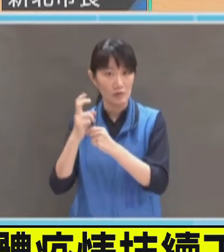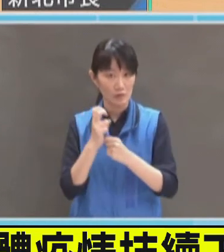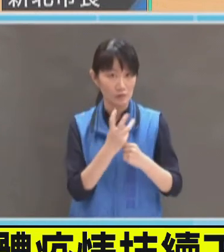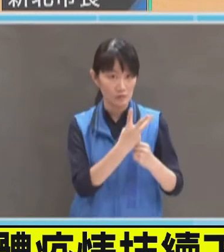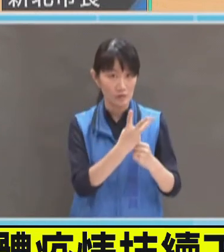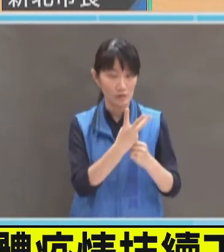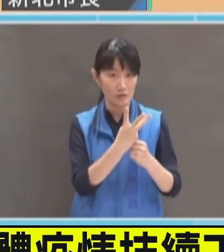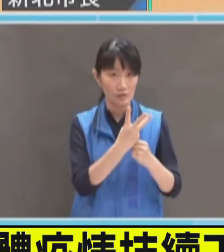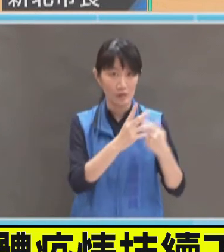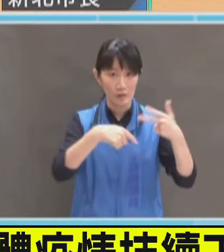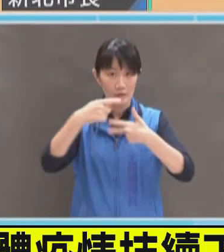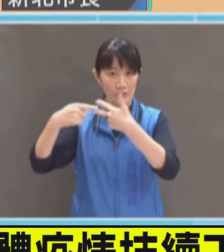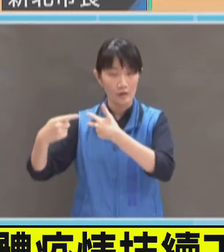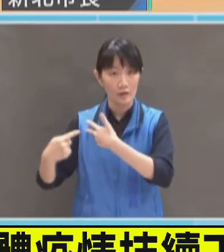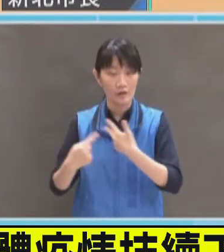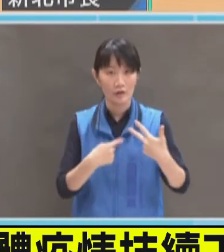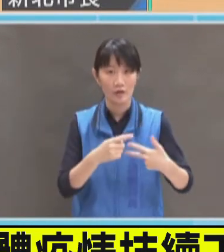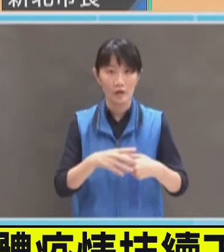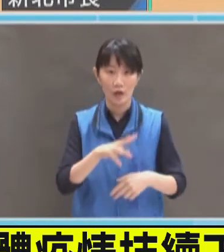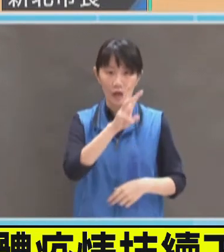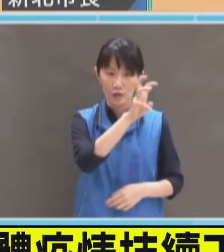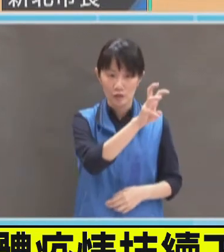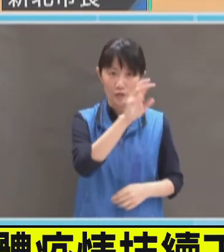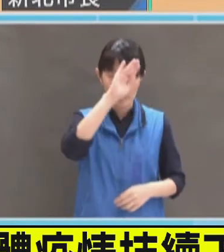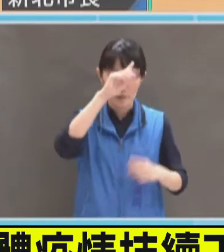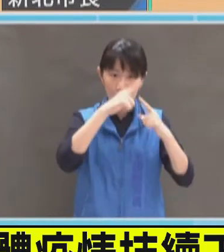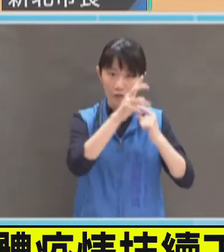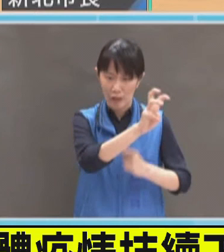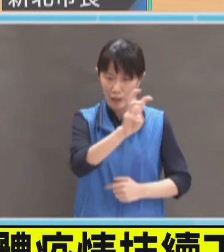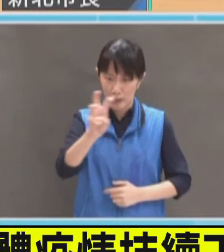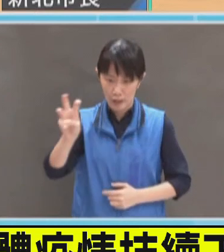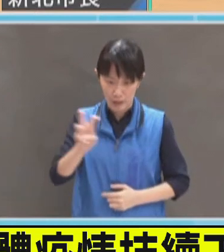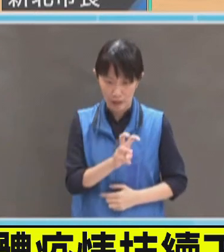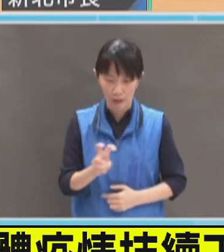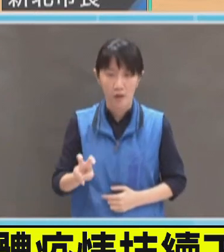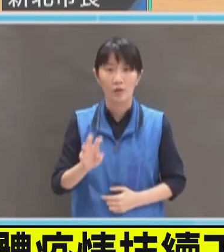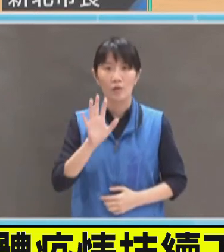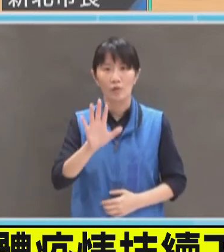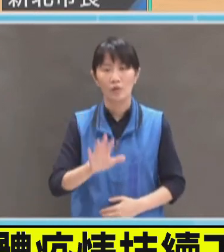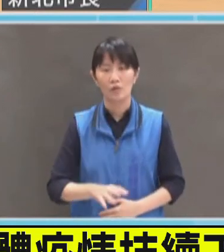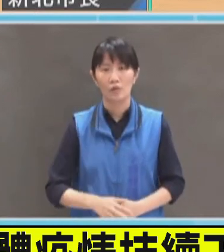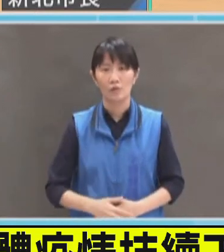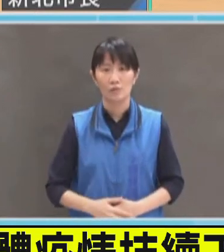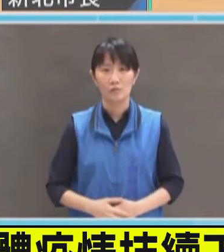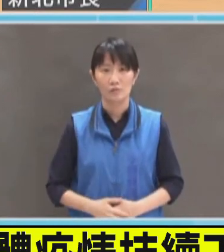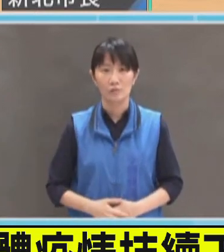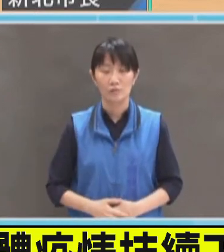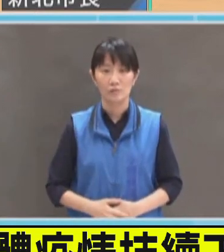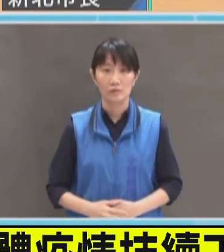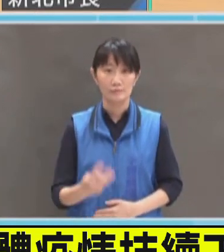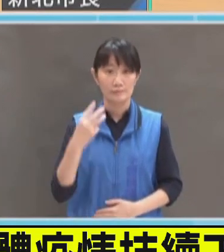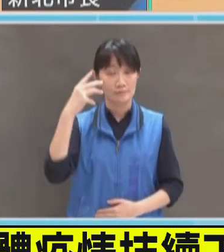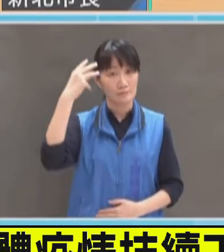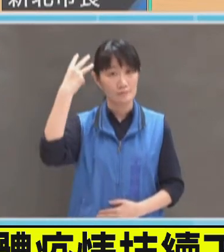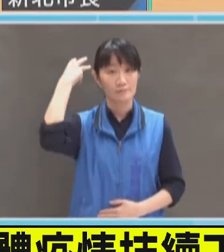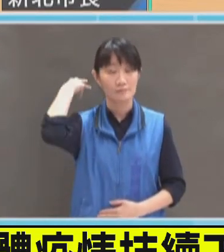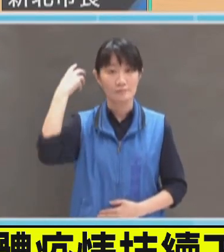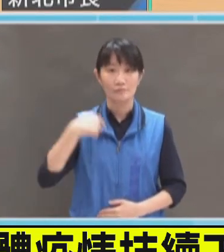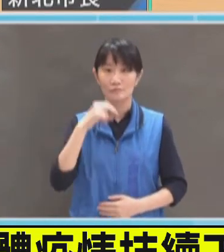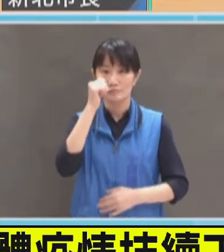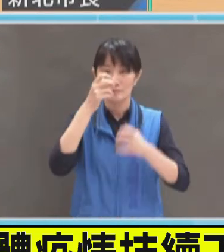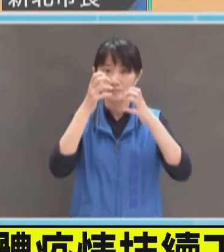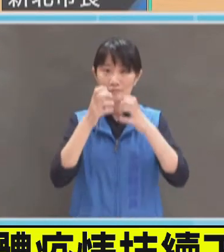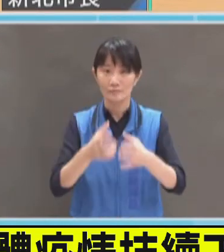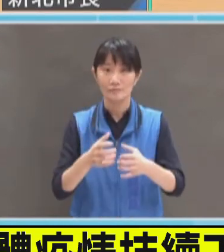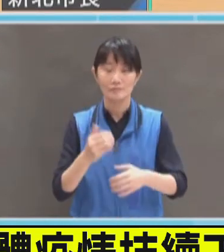十三，都三十几个确诊个案，所以我们在三天前特别成立